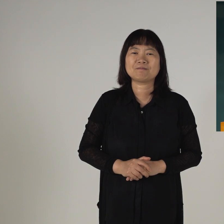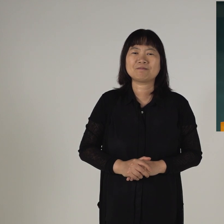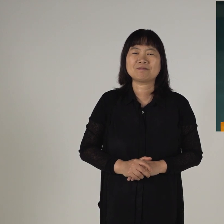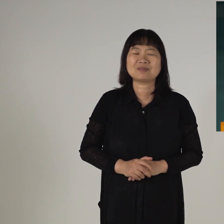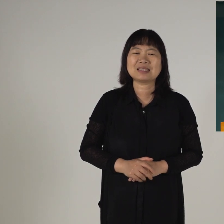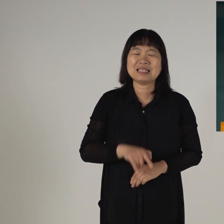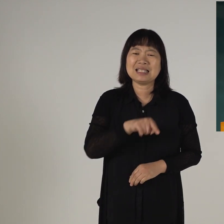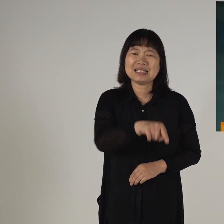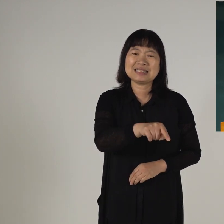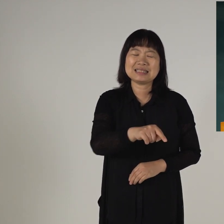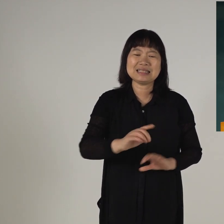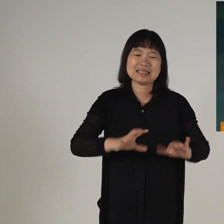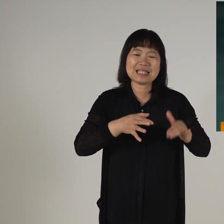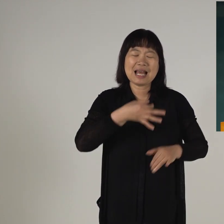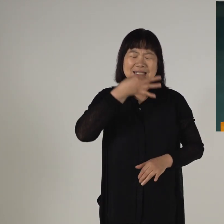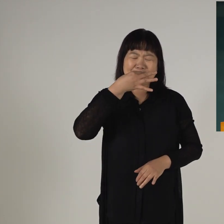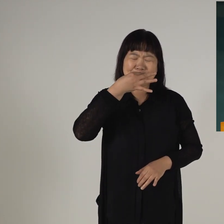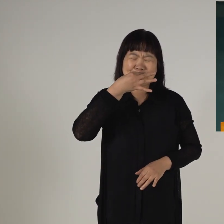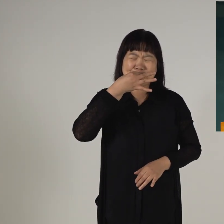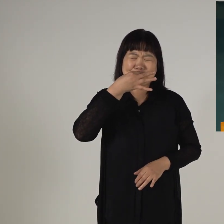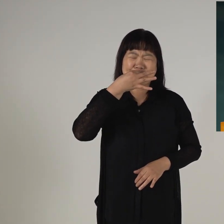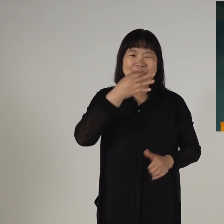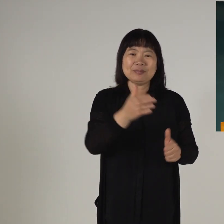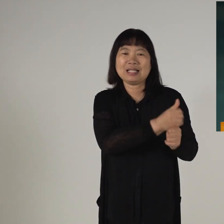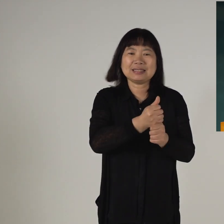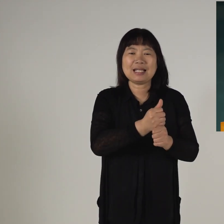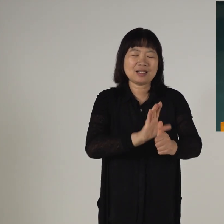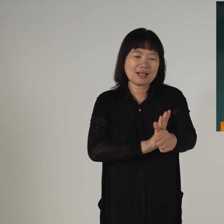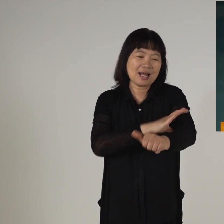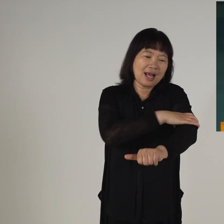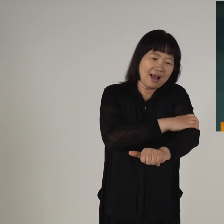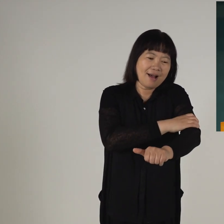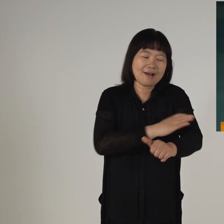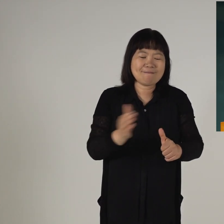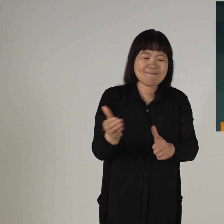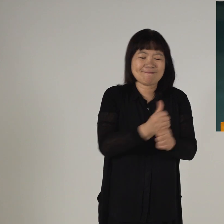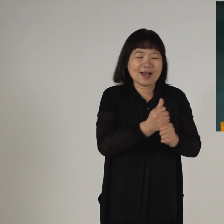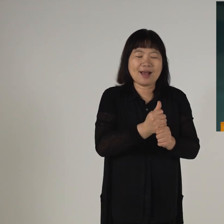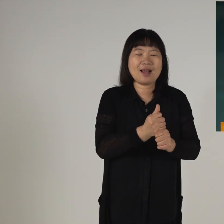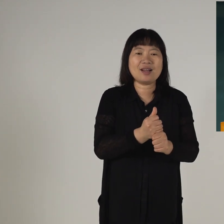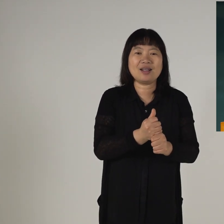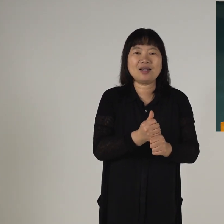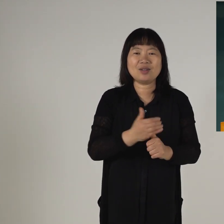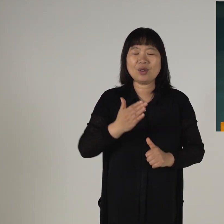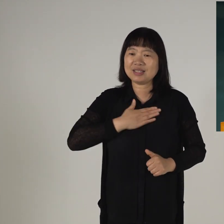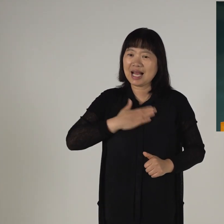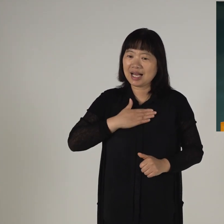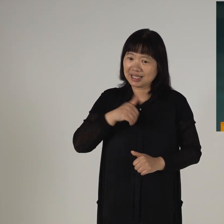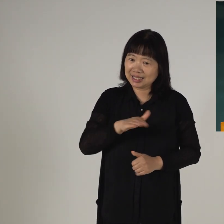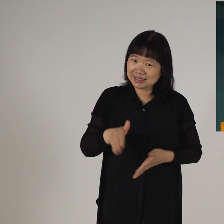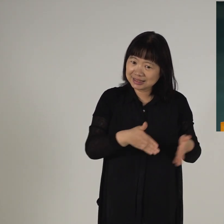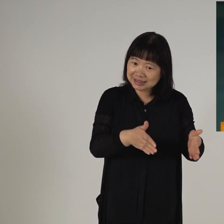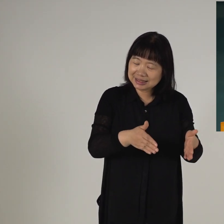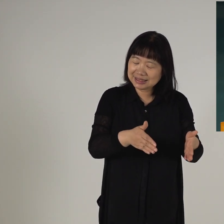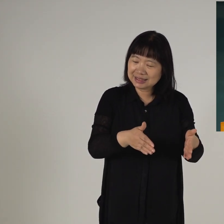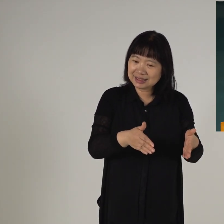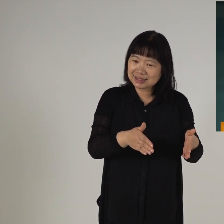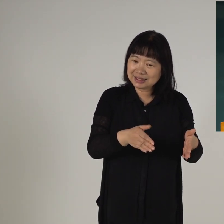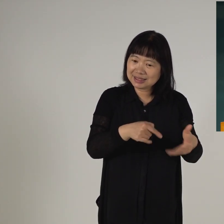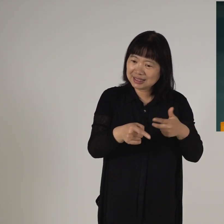헤게모니를 붙잡는 나라로 내 가는 길을 이해하고 있구나. 그걸 직시하라 그 말이에요.